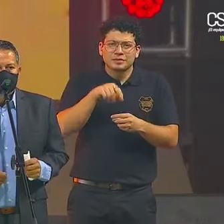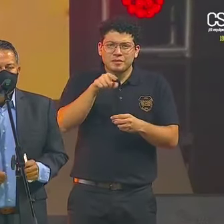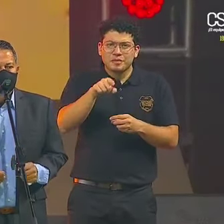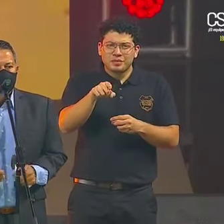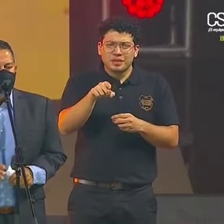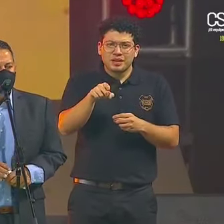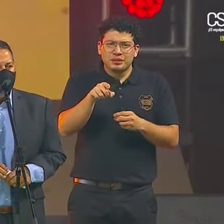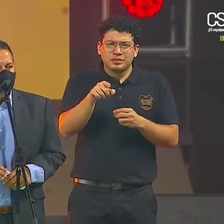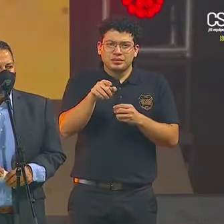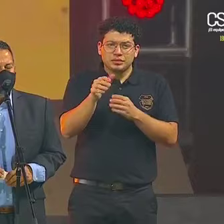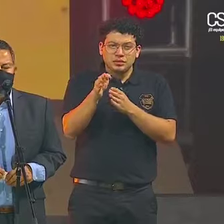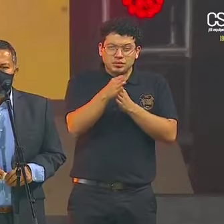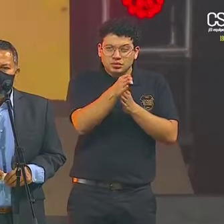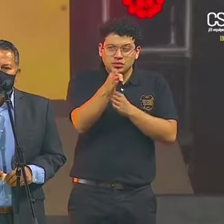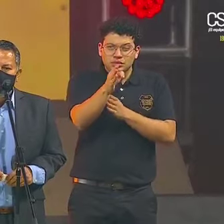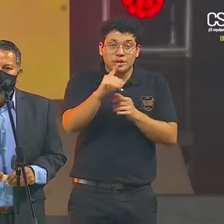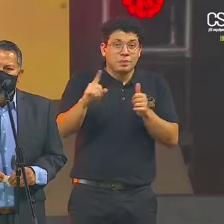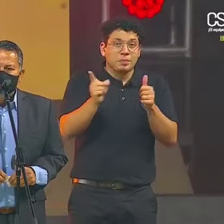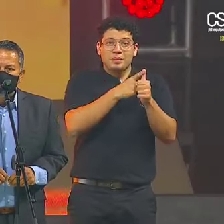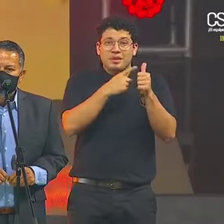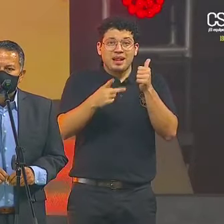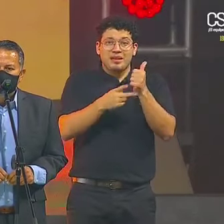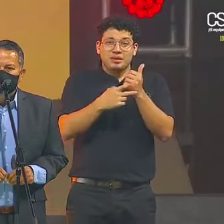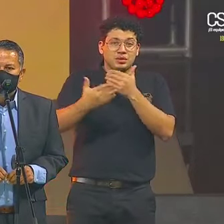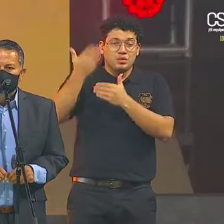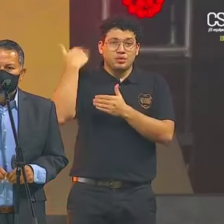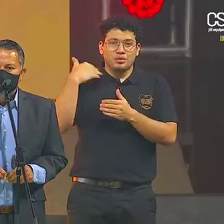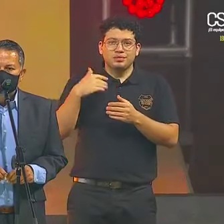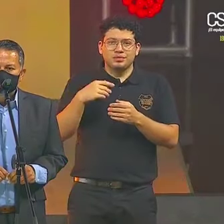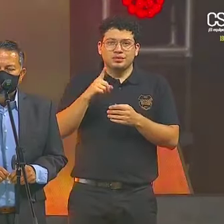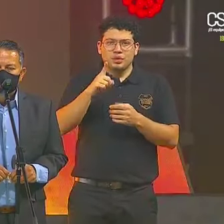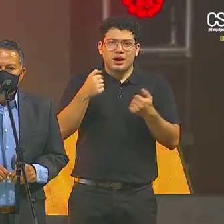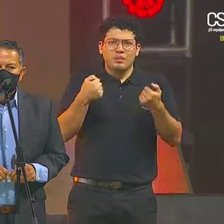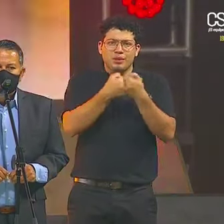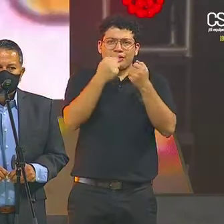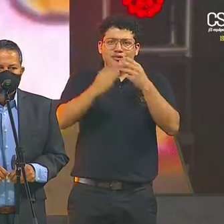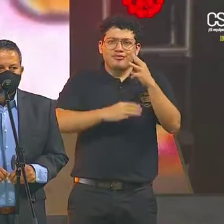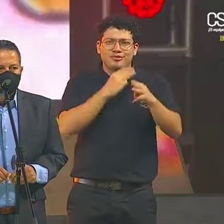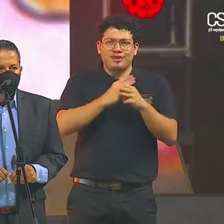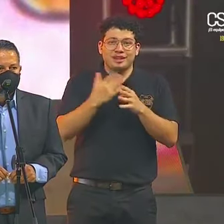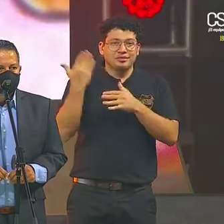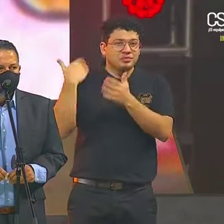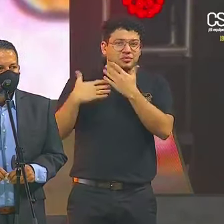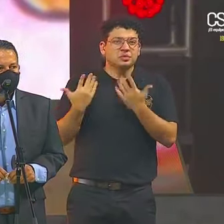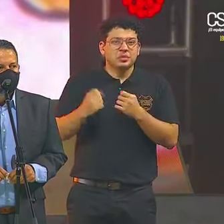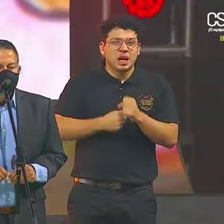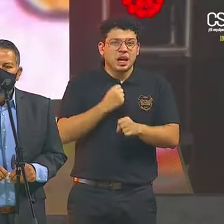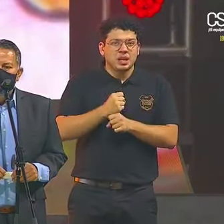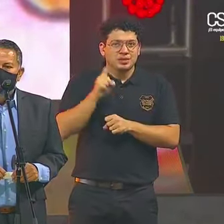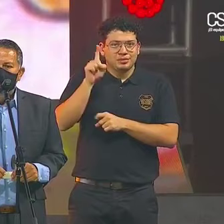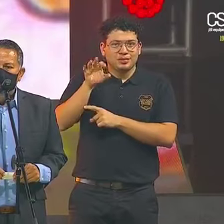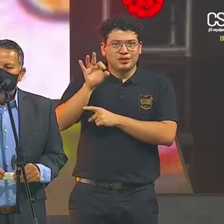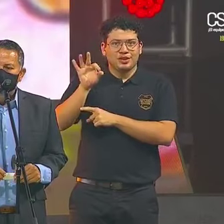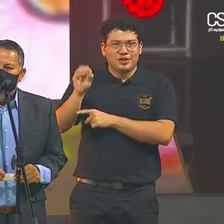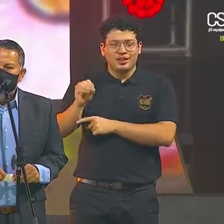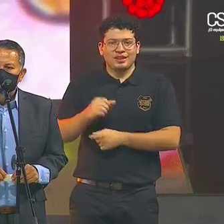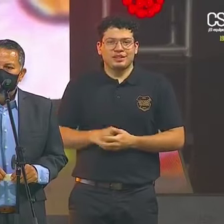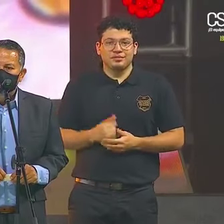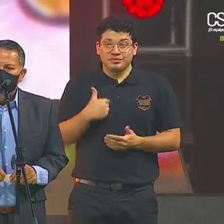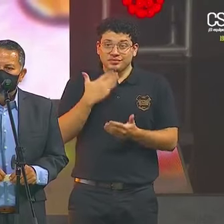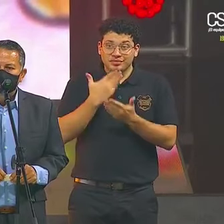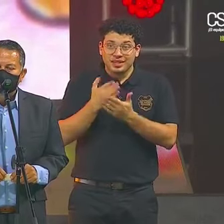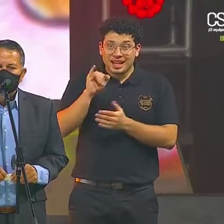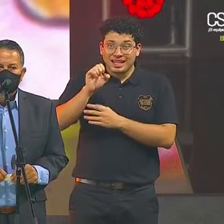dirigencia que nos llevó por primera vez a un campeonato mundial en Italia 90. Agradecerle a don Isaac también, que fue miembro del Consejo